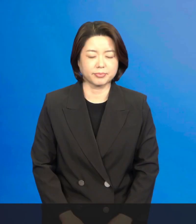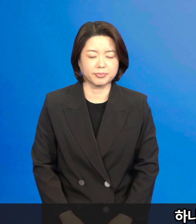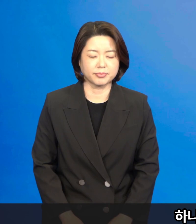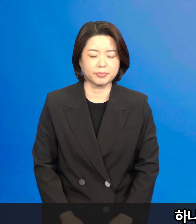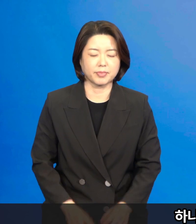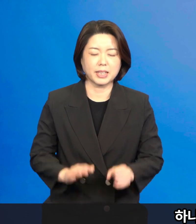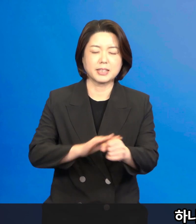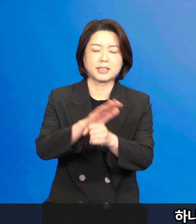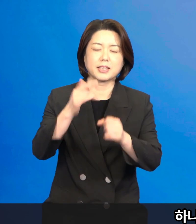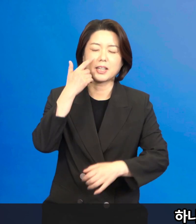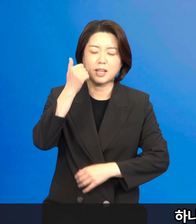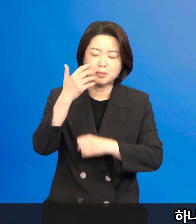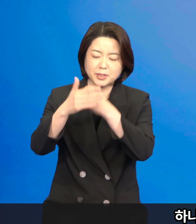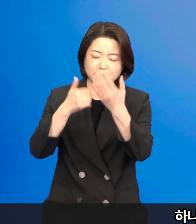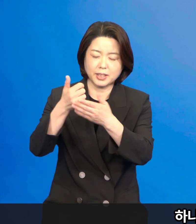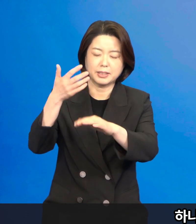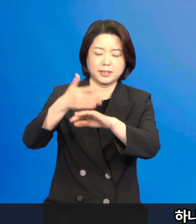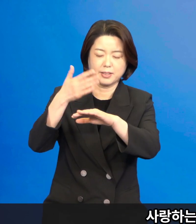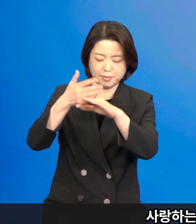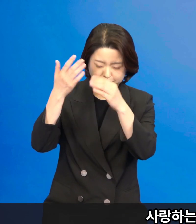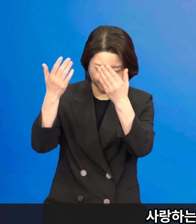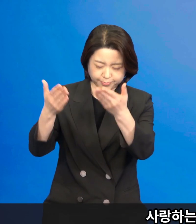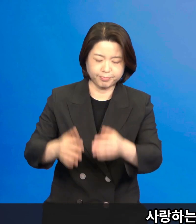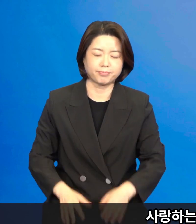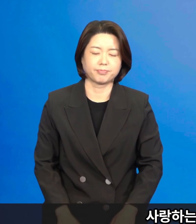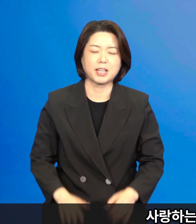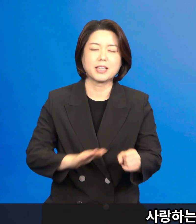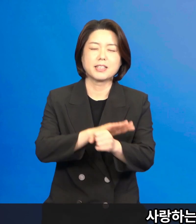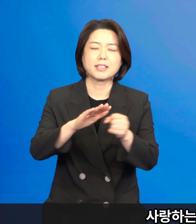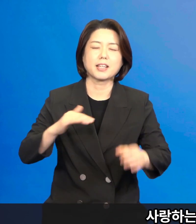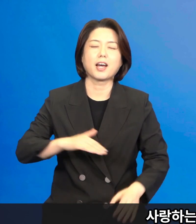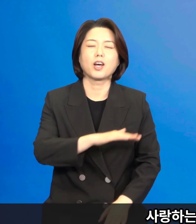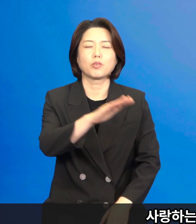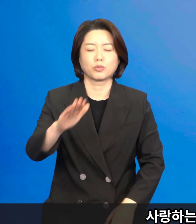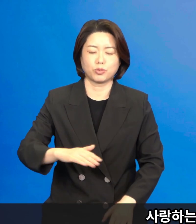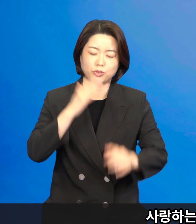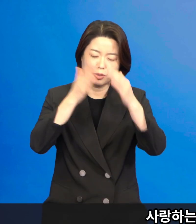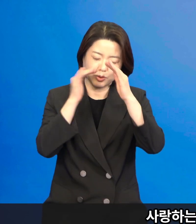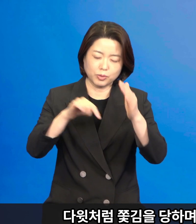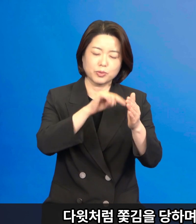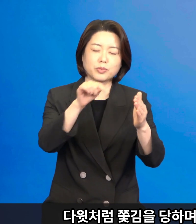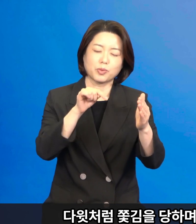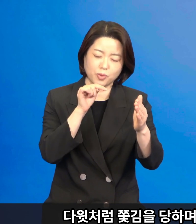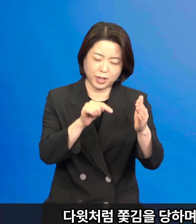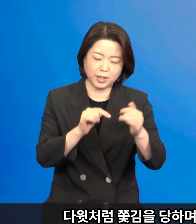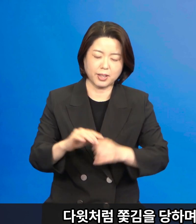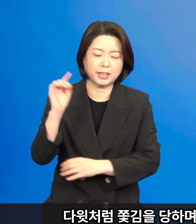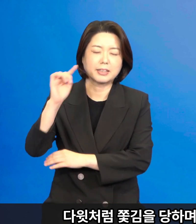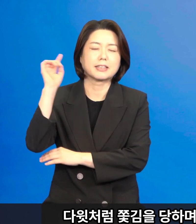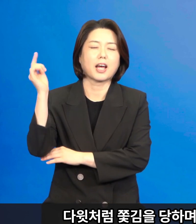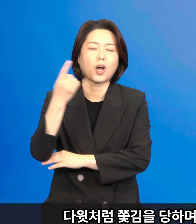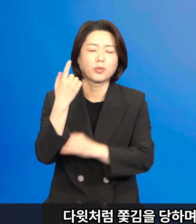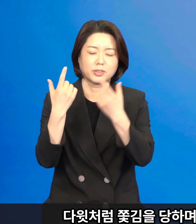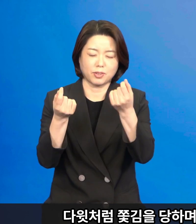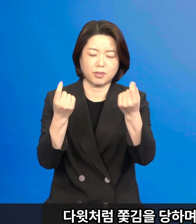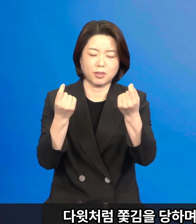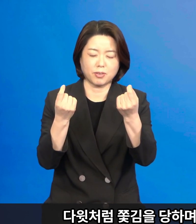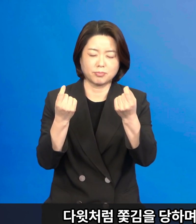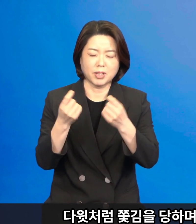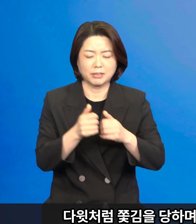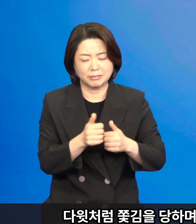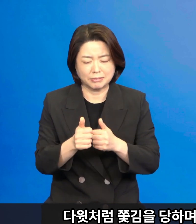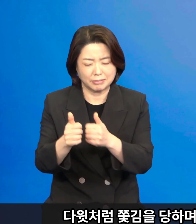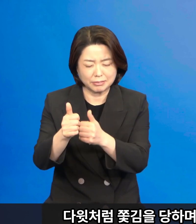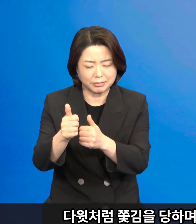사랑의 아버지 하나님 감사합니다. 사랑하는 우리 성도들 가운데 다윗처럼 쫓김을